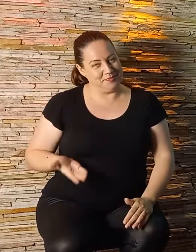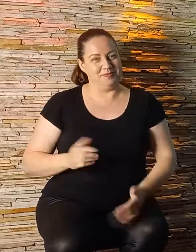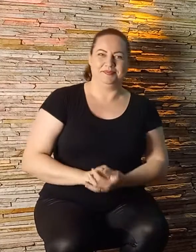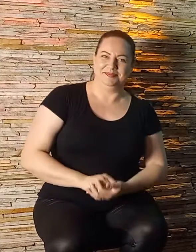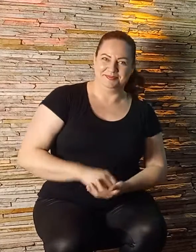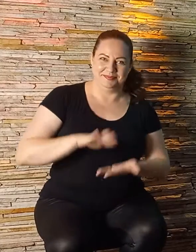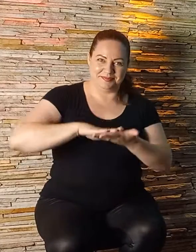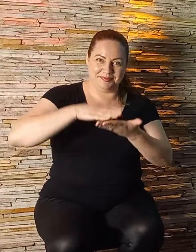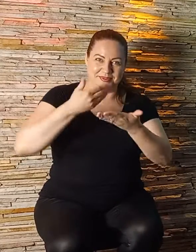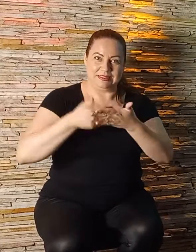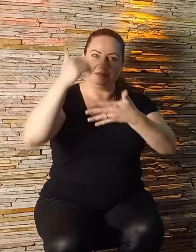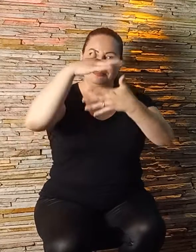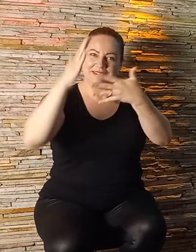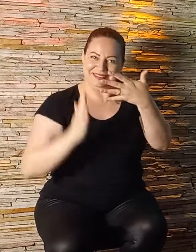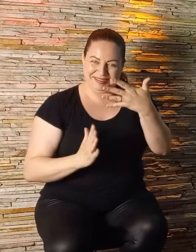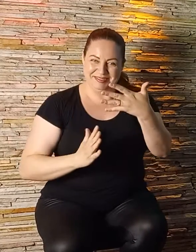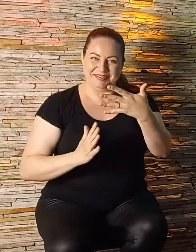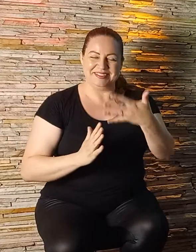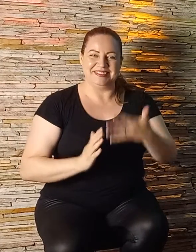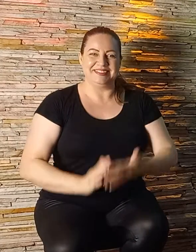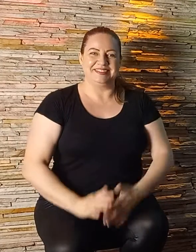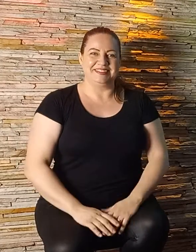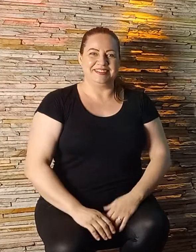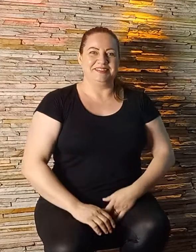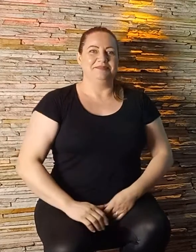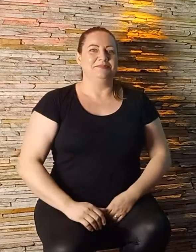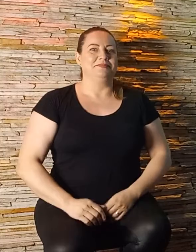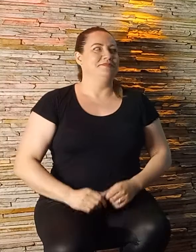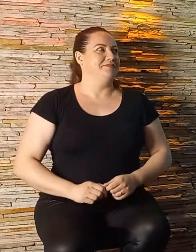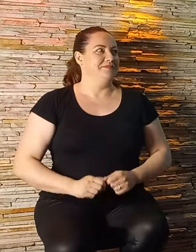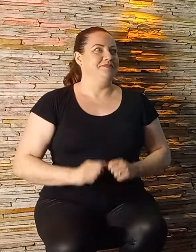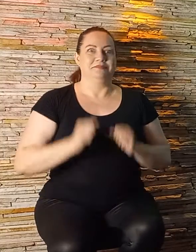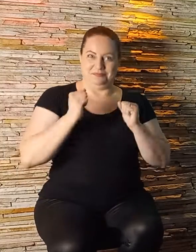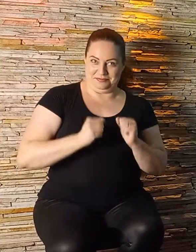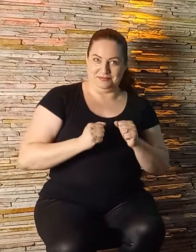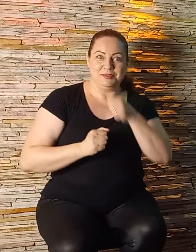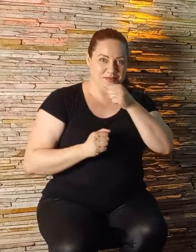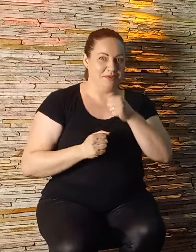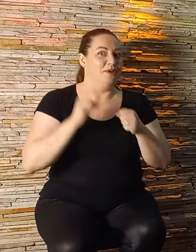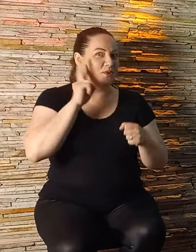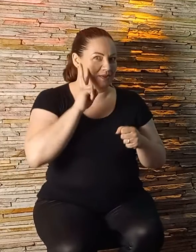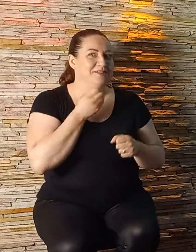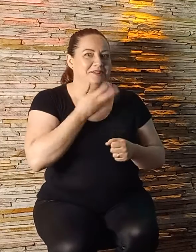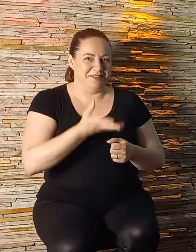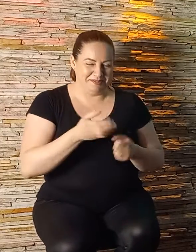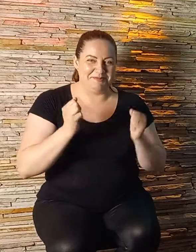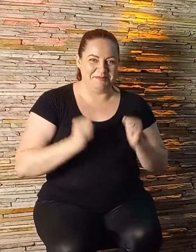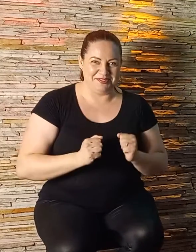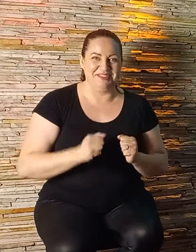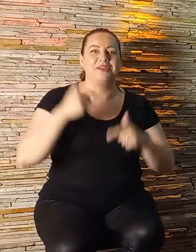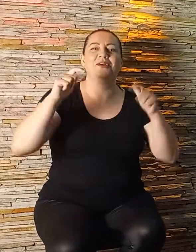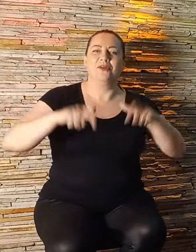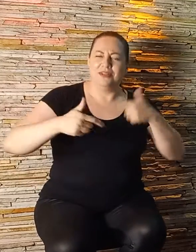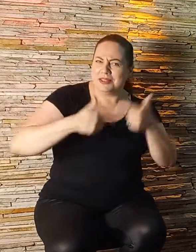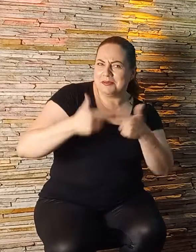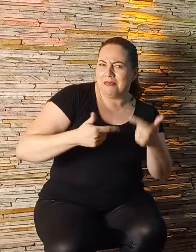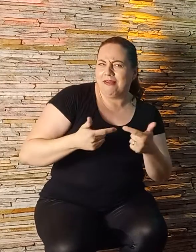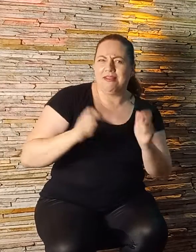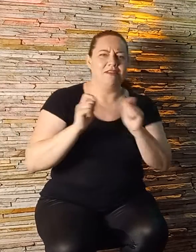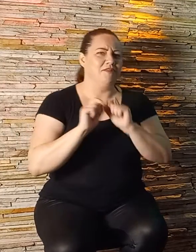Luciane ela intérprete de libras e podes pegar o microfone e contar um pouco da textuario Aonde tu trabalha